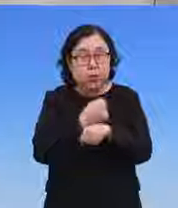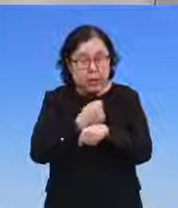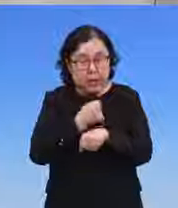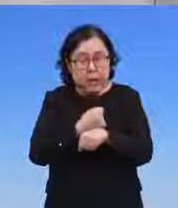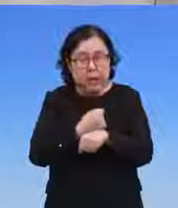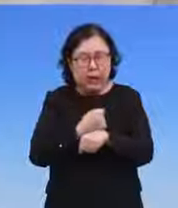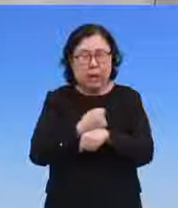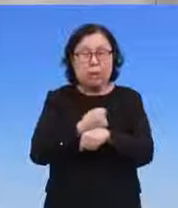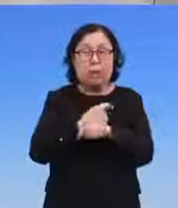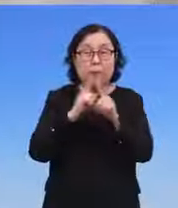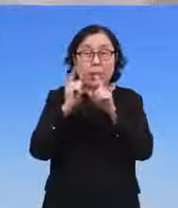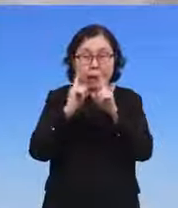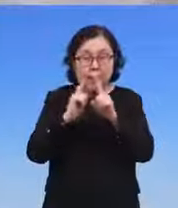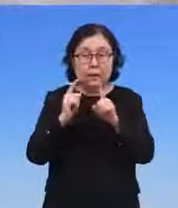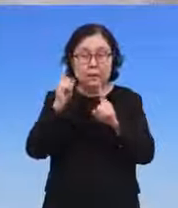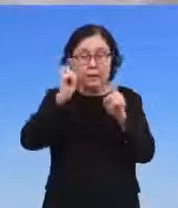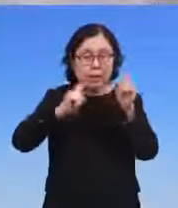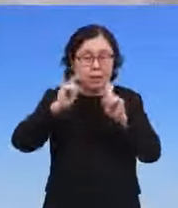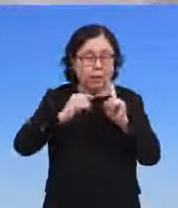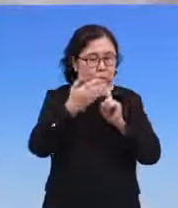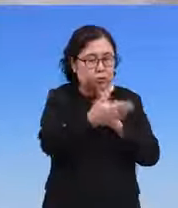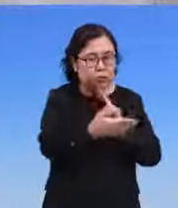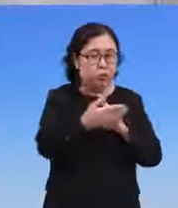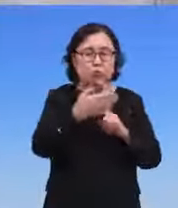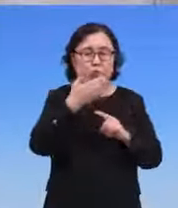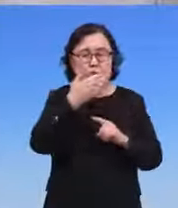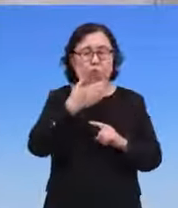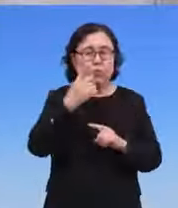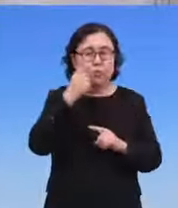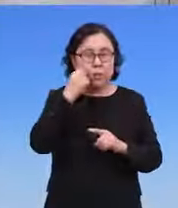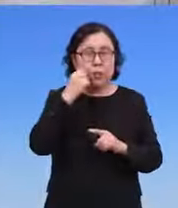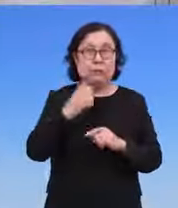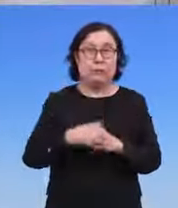이런 사람에게 누가 상처를 주겠냐고요.